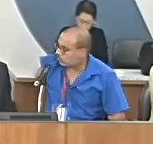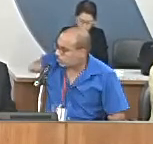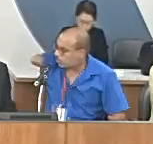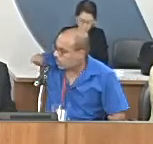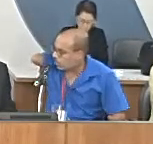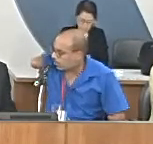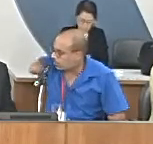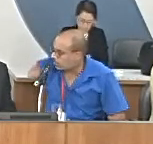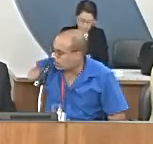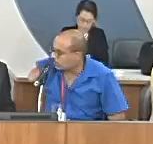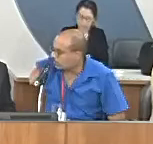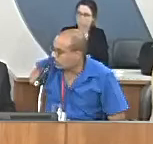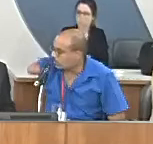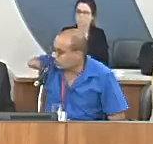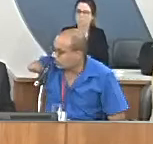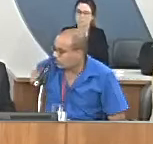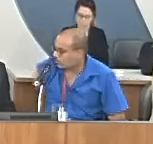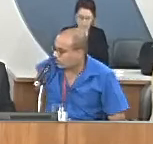reunião